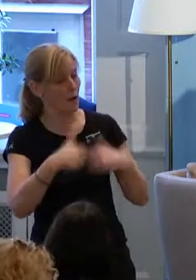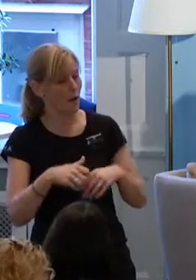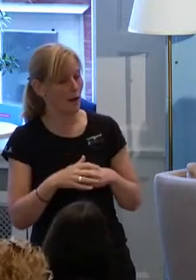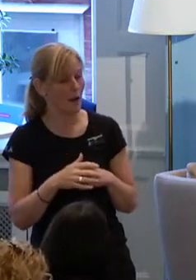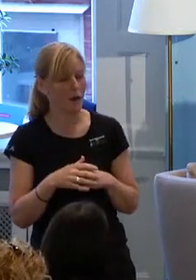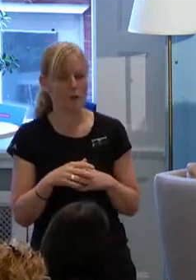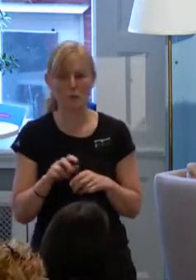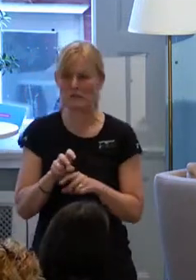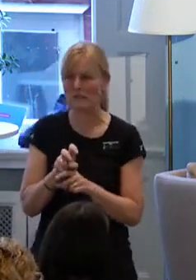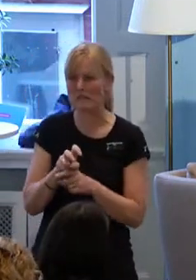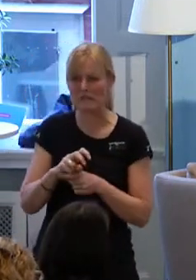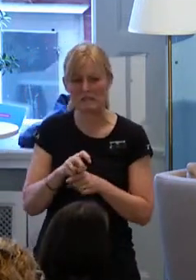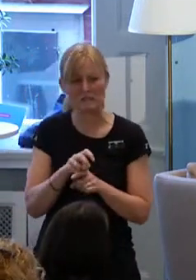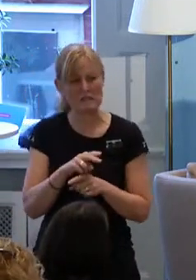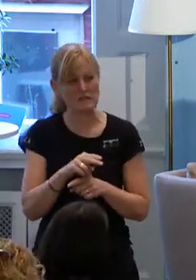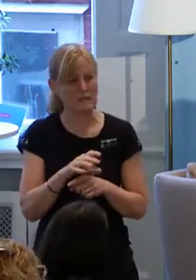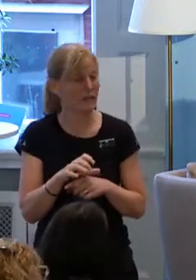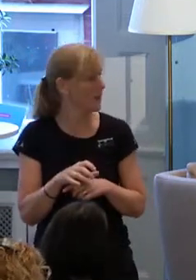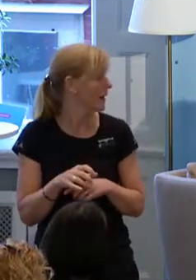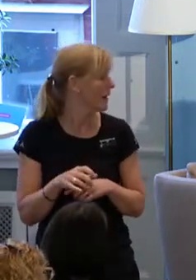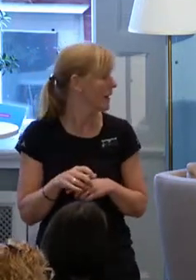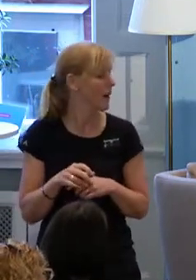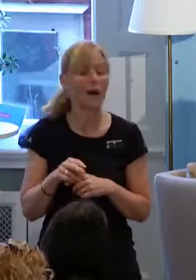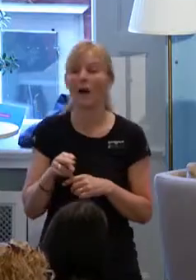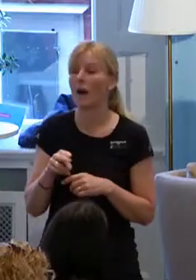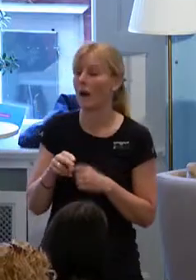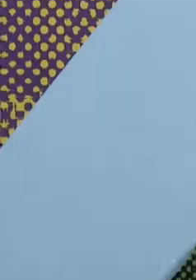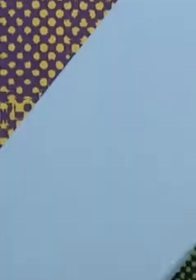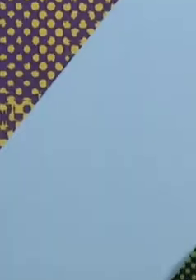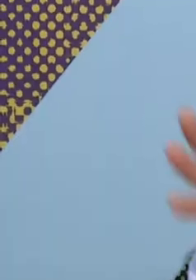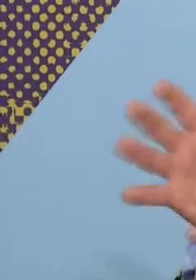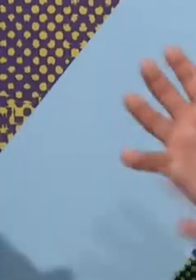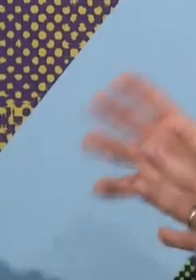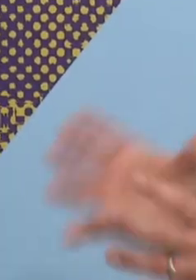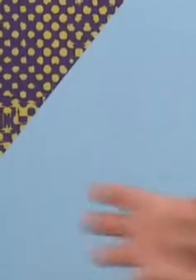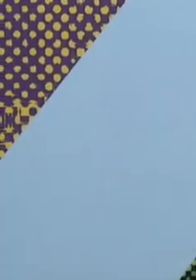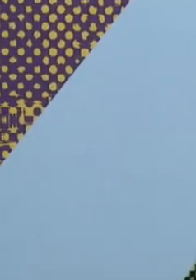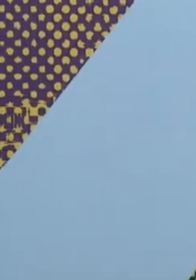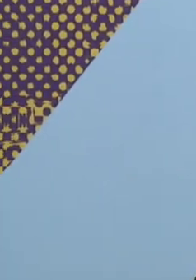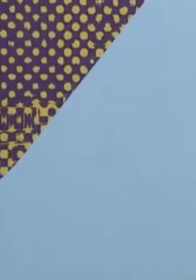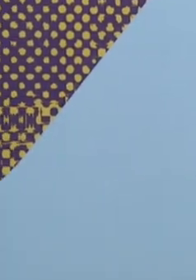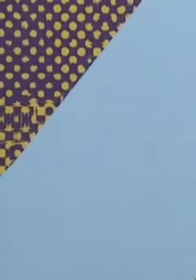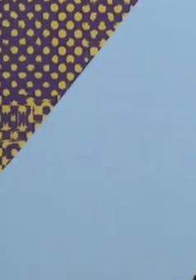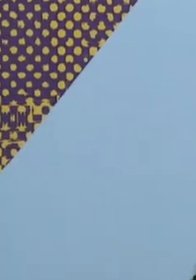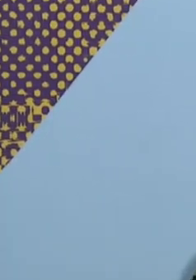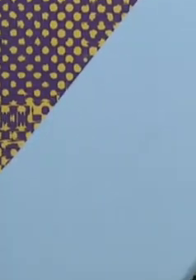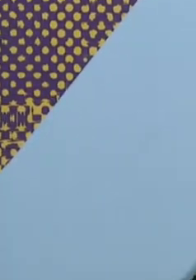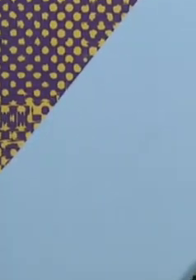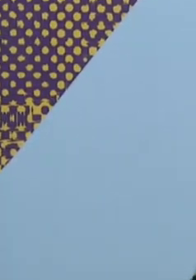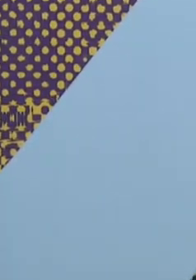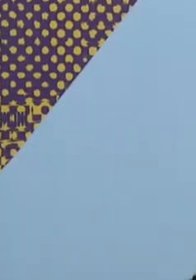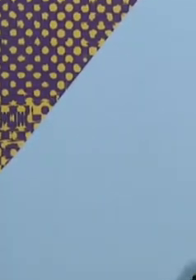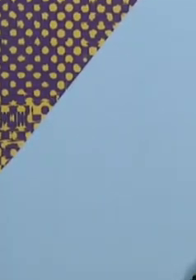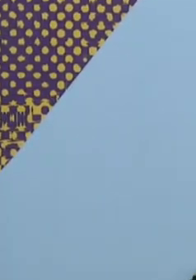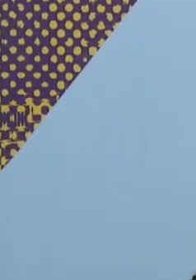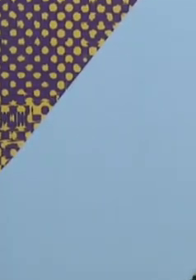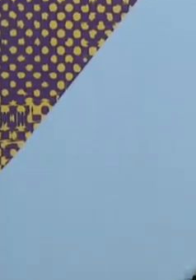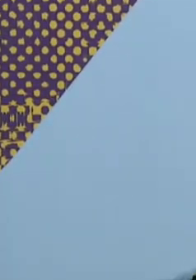skruvar på det här. Jag tror inte du kan skala av och teoretisera att utbildning är skild från människan på det sätt som man ibland gör i de